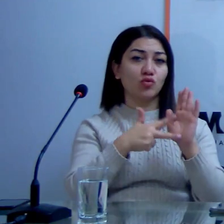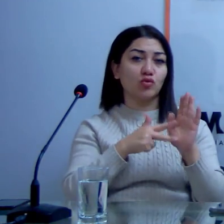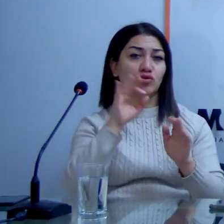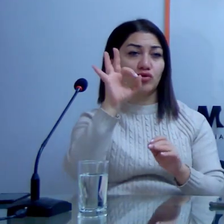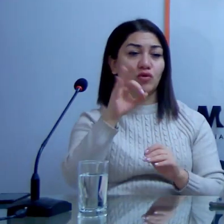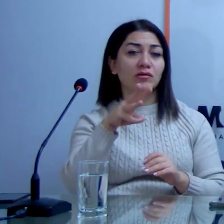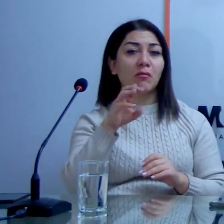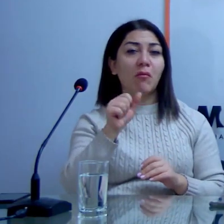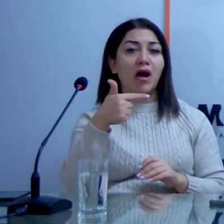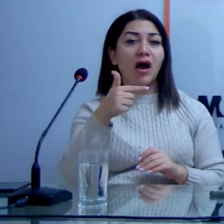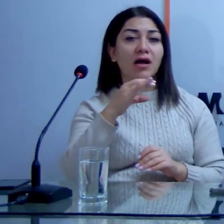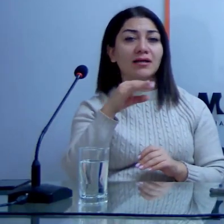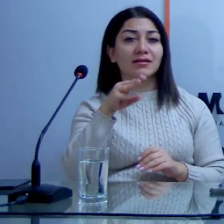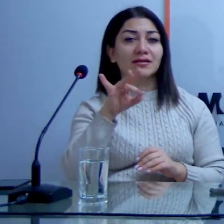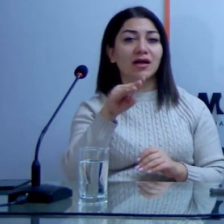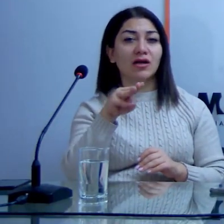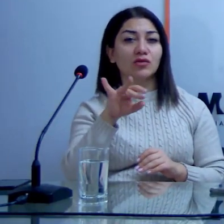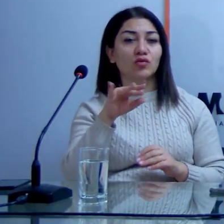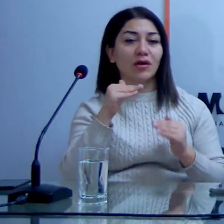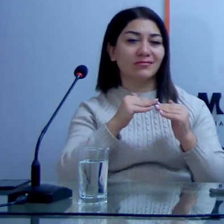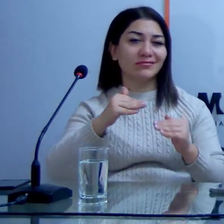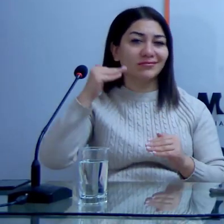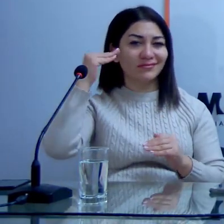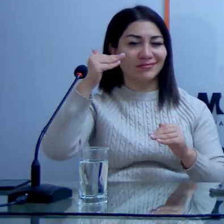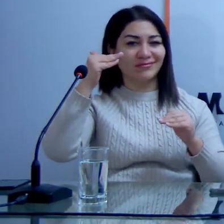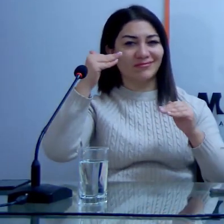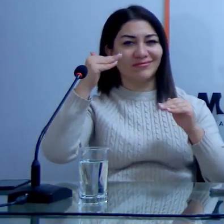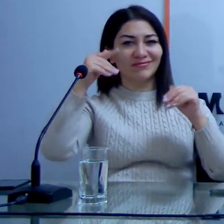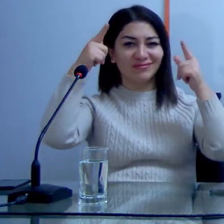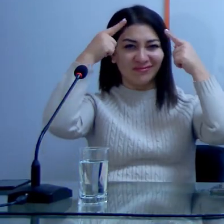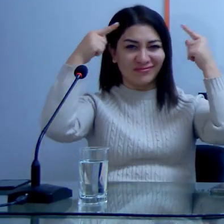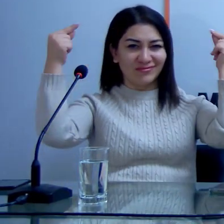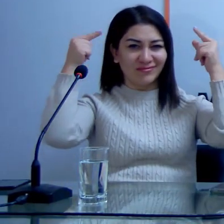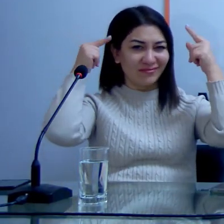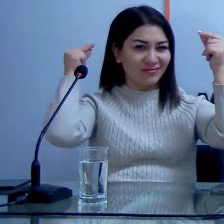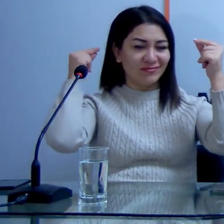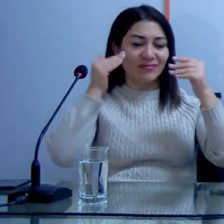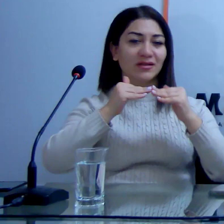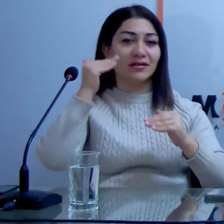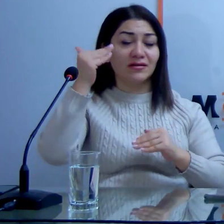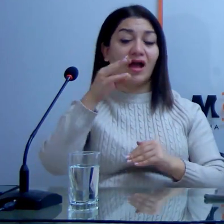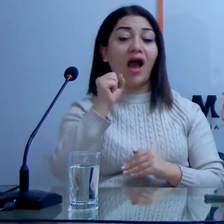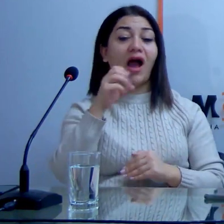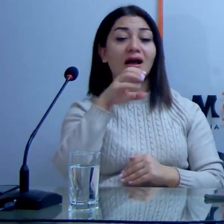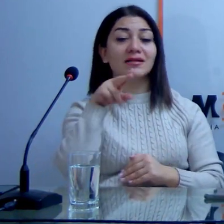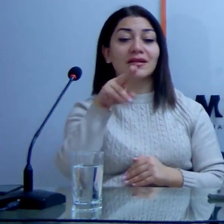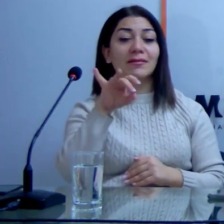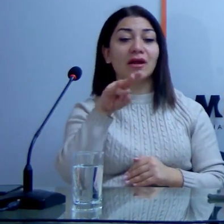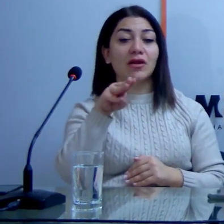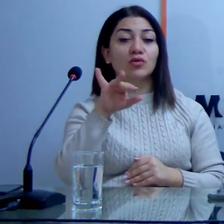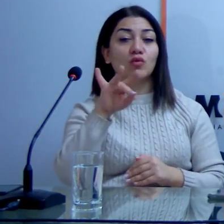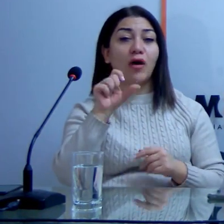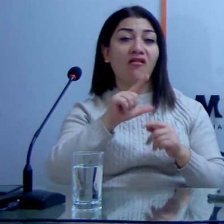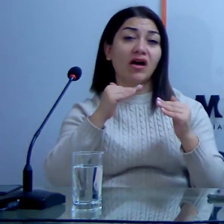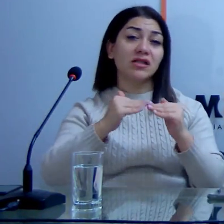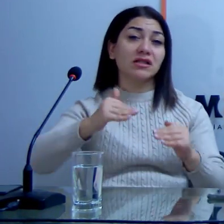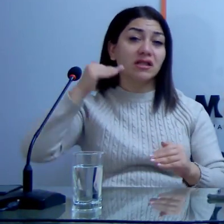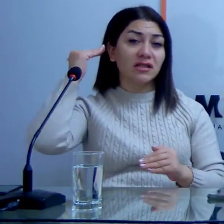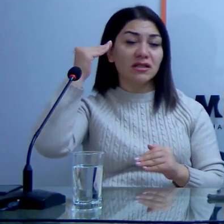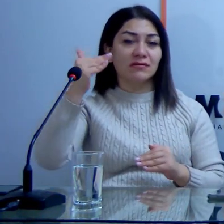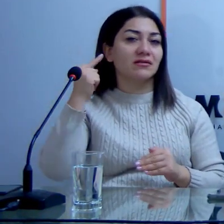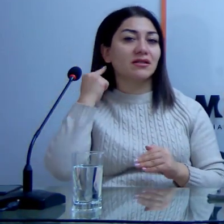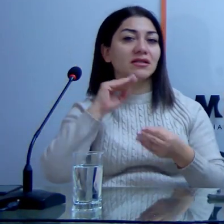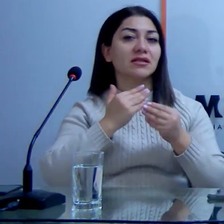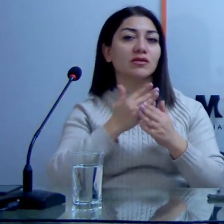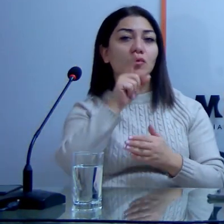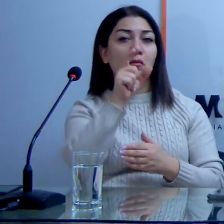մագիստրատուրայի, պետք է նշել, որ հետգուհական, հա, արդեն ասպիրանտուրա, նո, ամենայն դեպս մեր հետազոտությանը մասնակցած որևէ լսողության